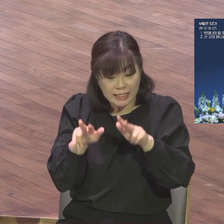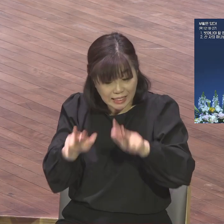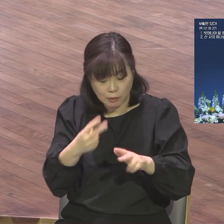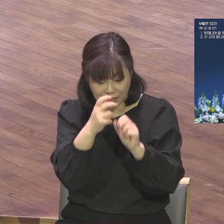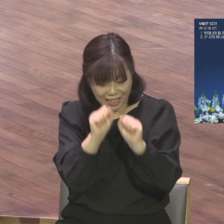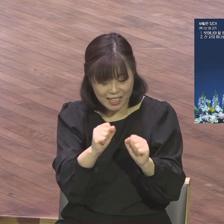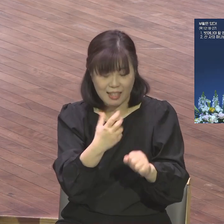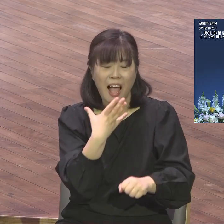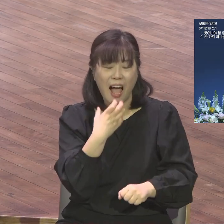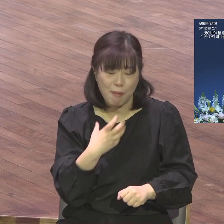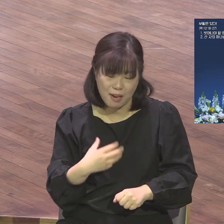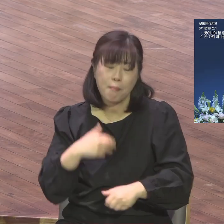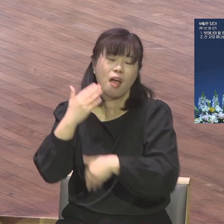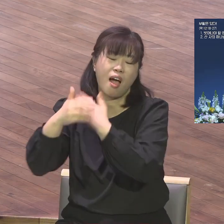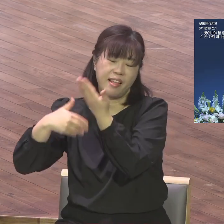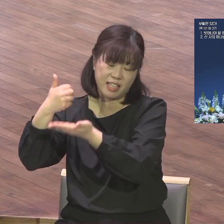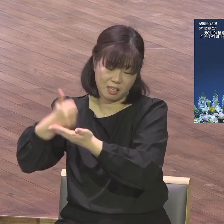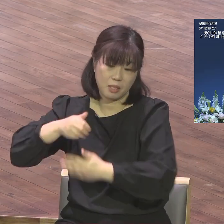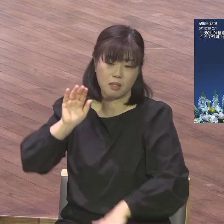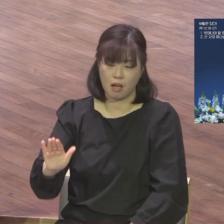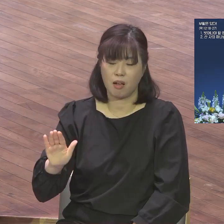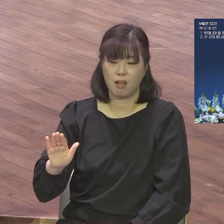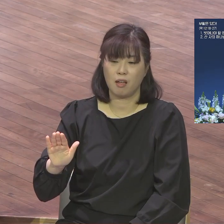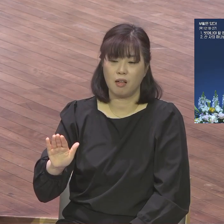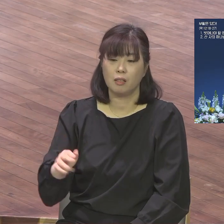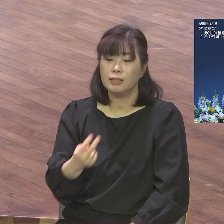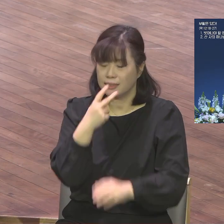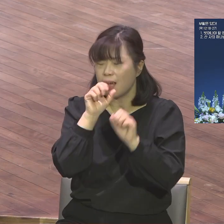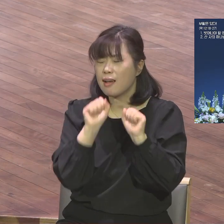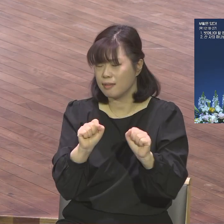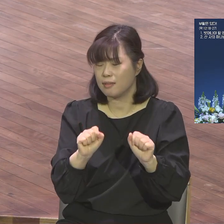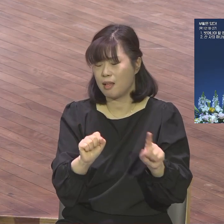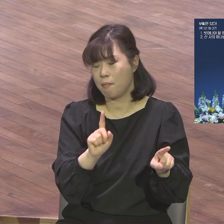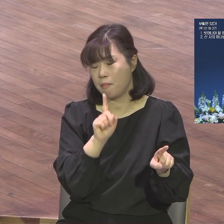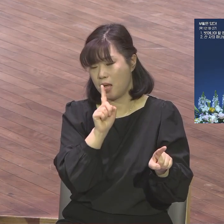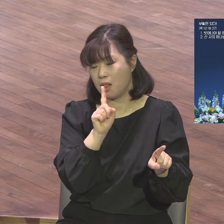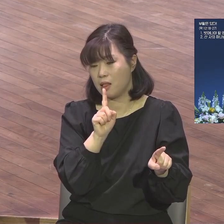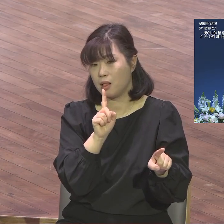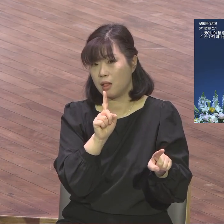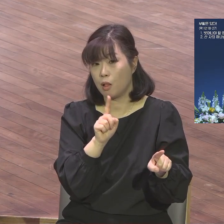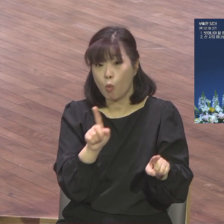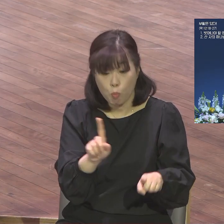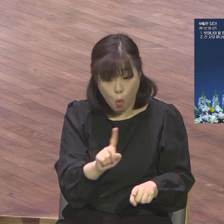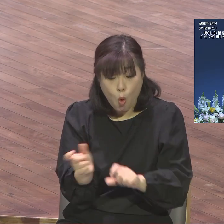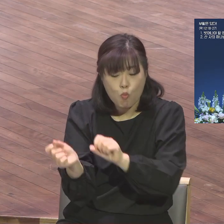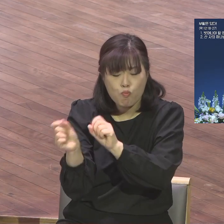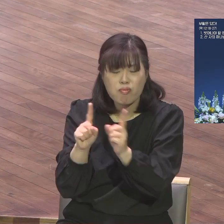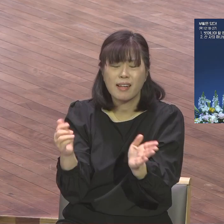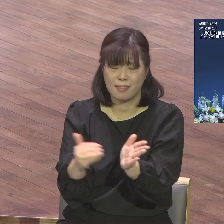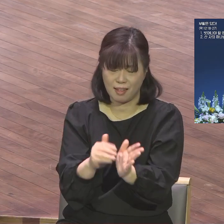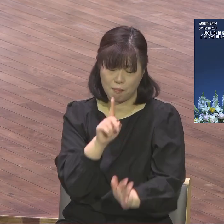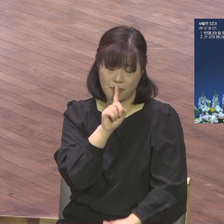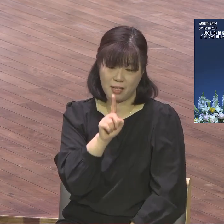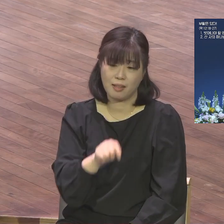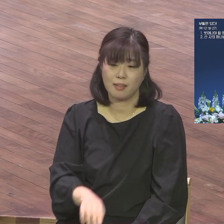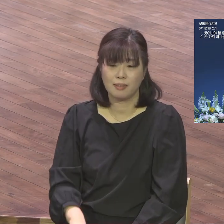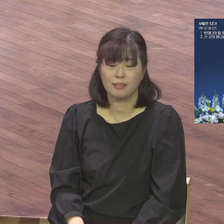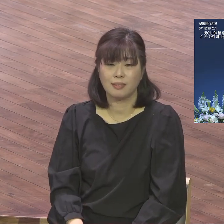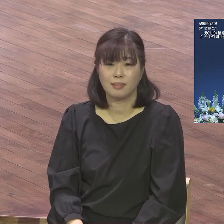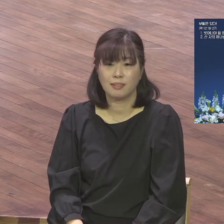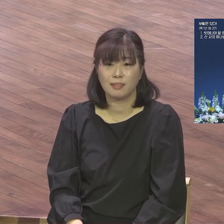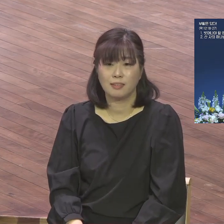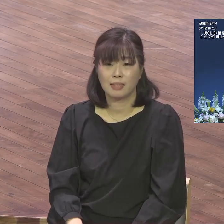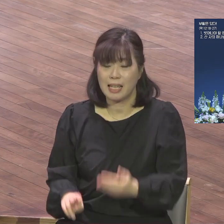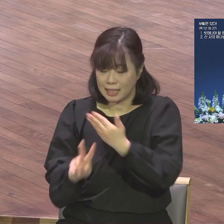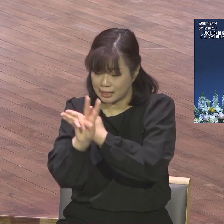있잖아요. 이제 부활에 관한 분명한 내용이 담겨져 있다는 것을 이 예수님께서 이 사두개인들에게